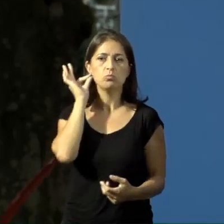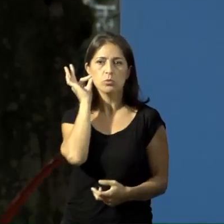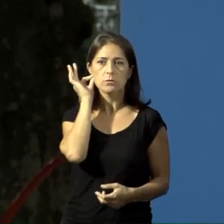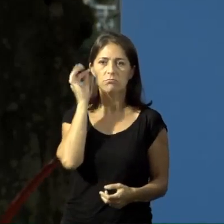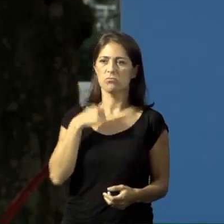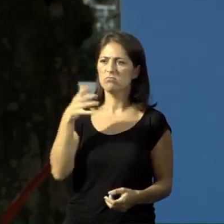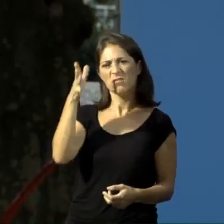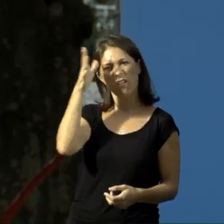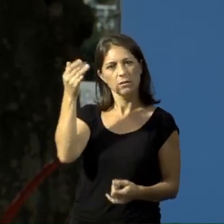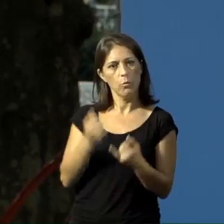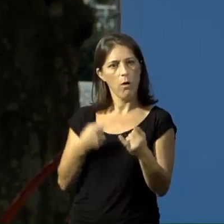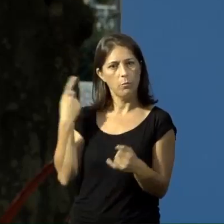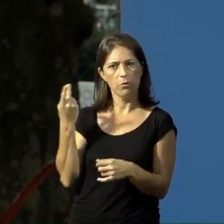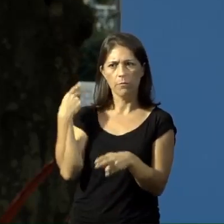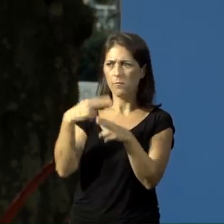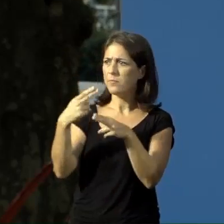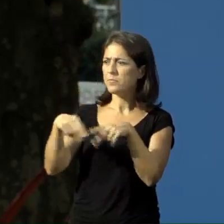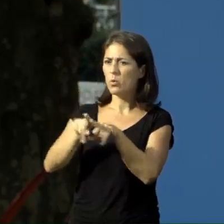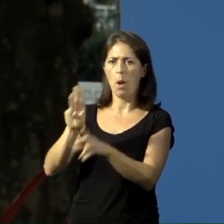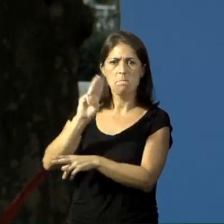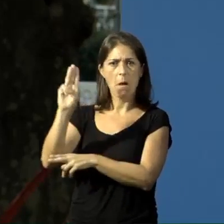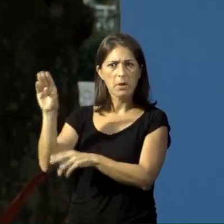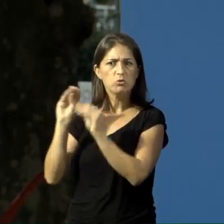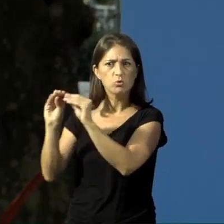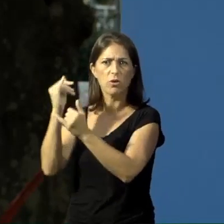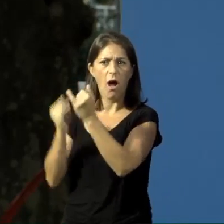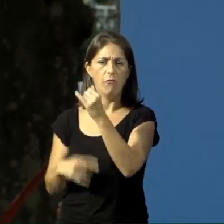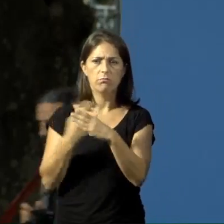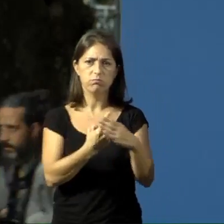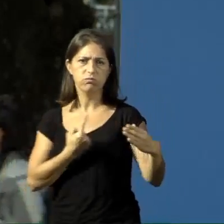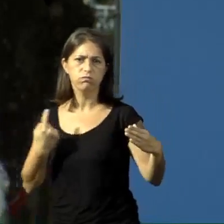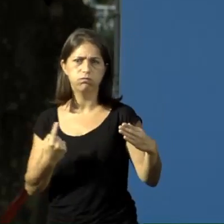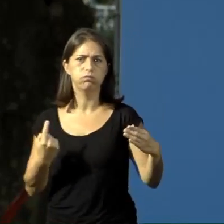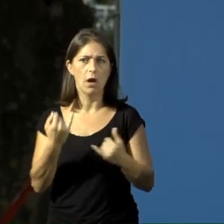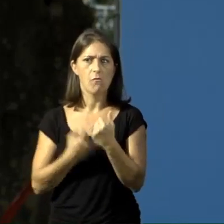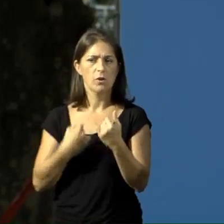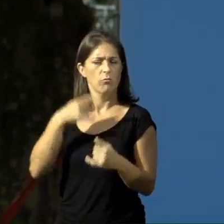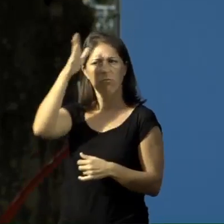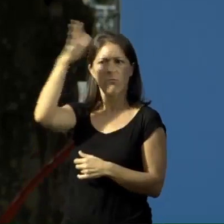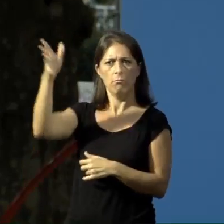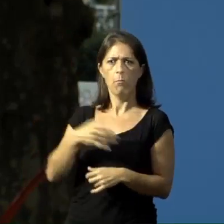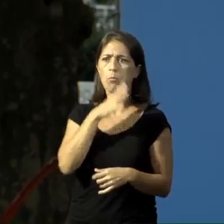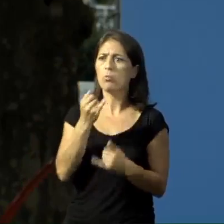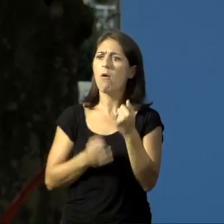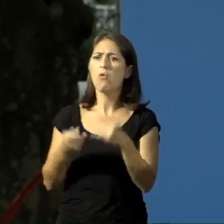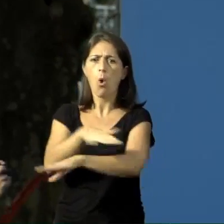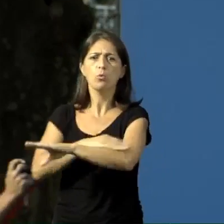Estou farta das políticas excluíntes do partido que goberna de costas a cidadanía.